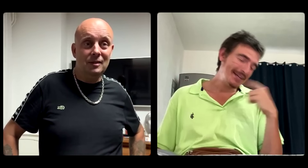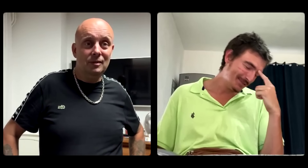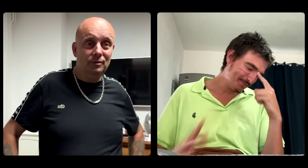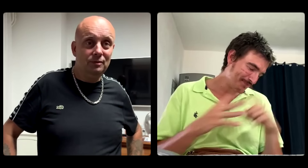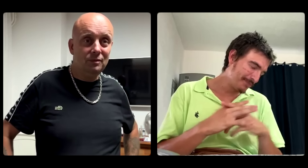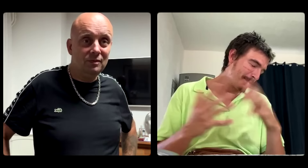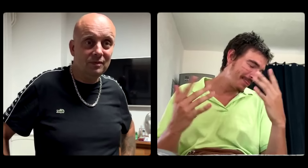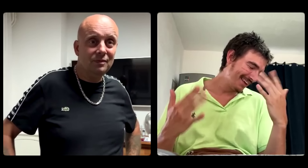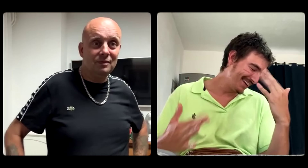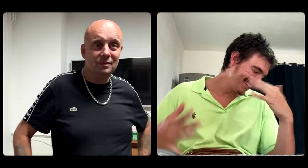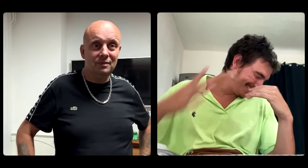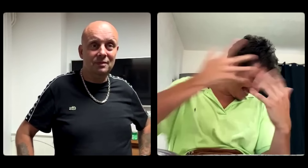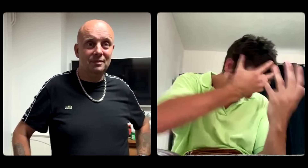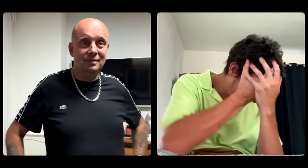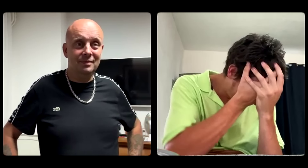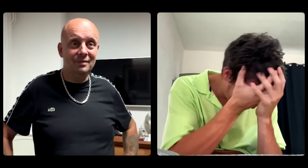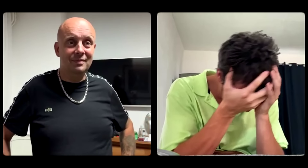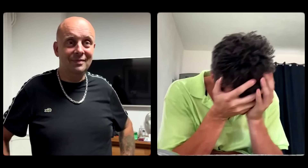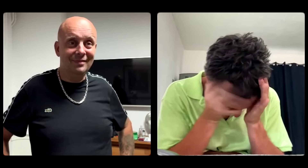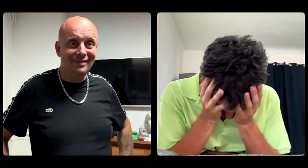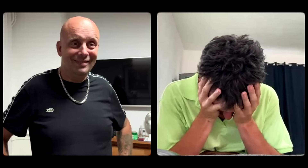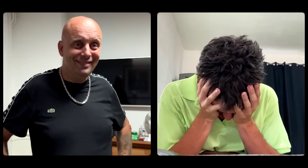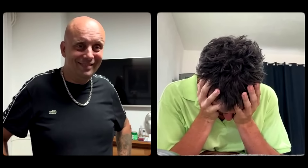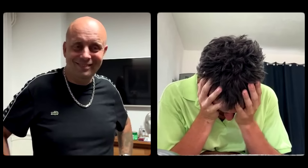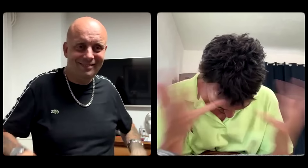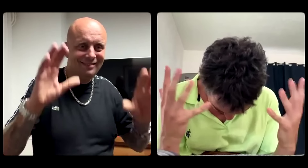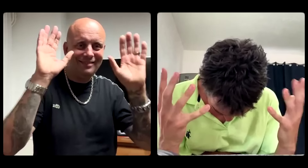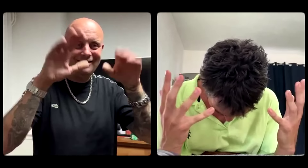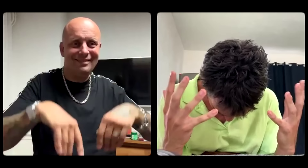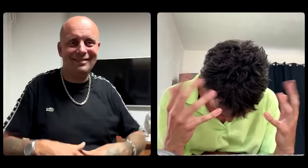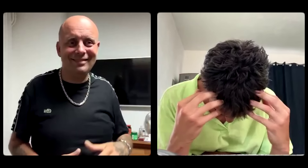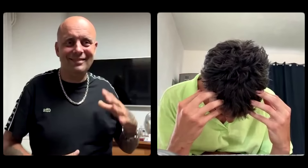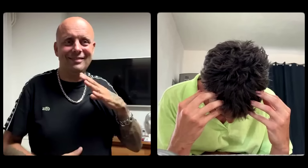Nee, ik wil dat niet. Ik heb het je al